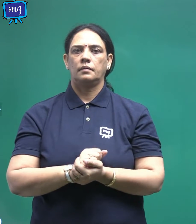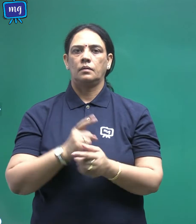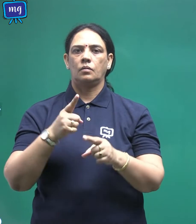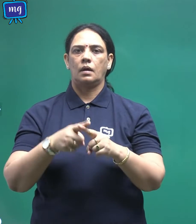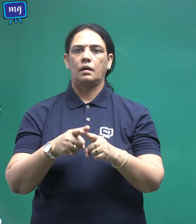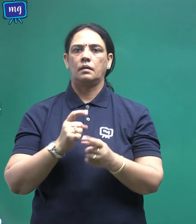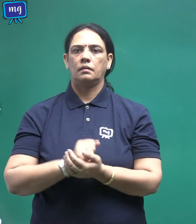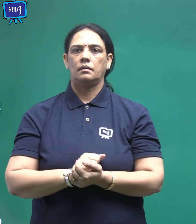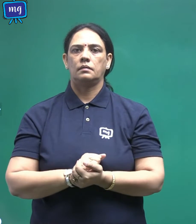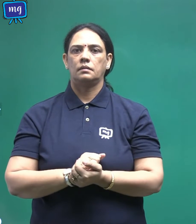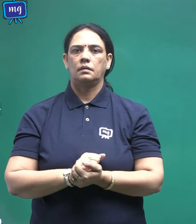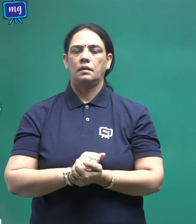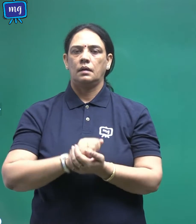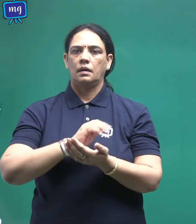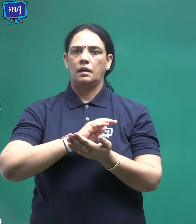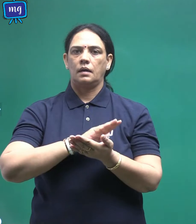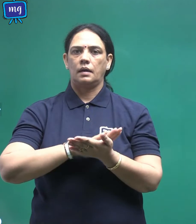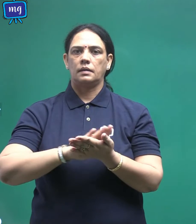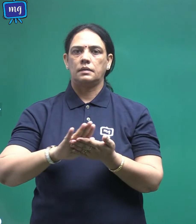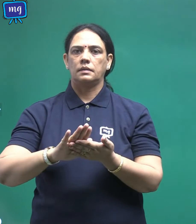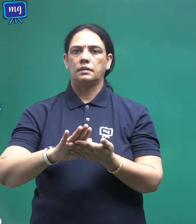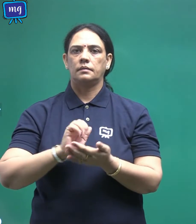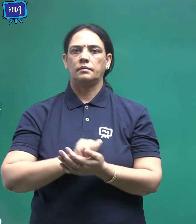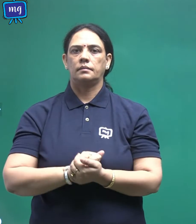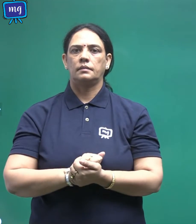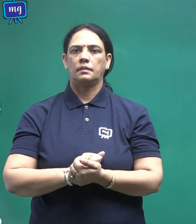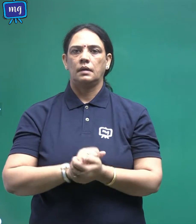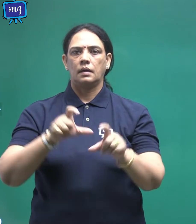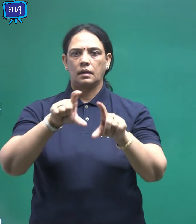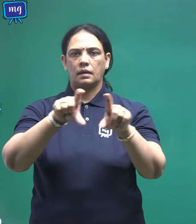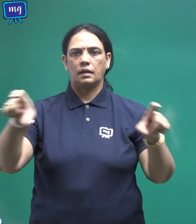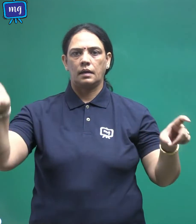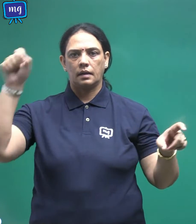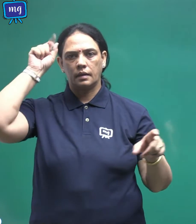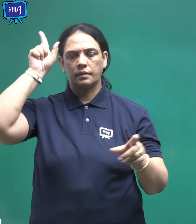गुणा h। समझ आ गया?